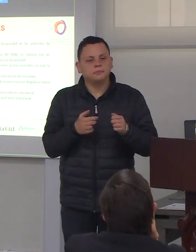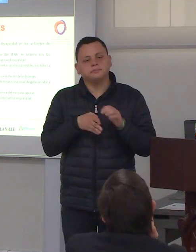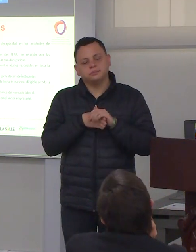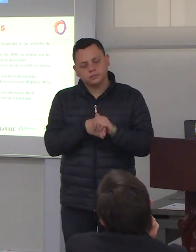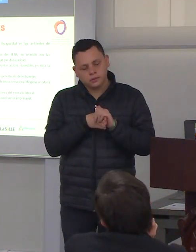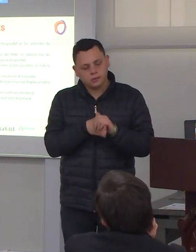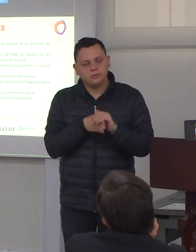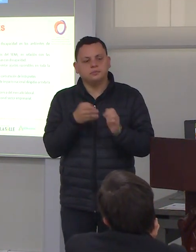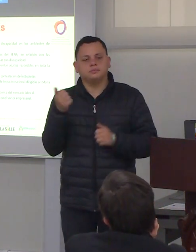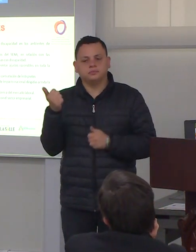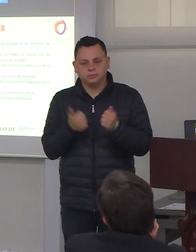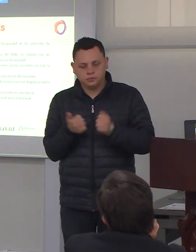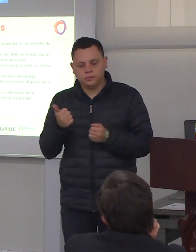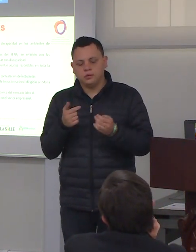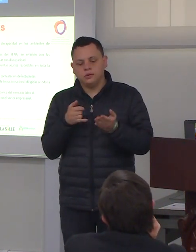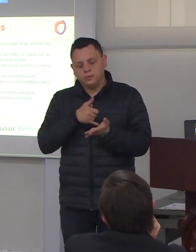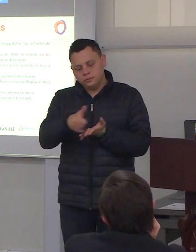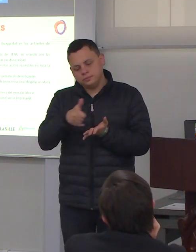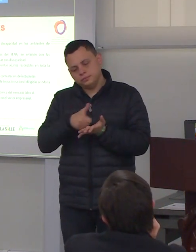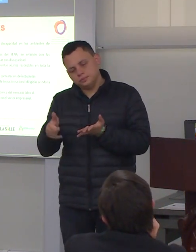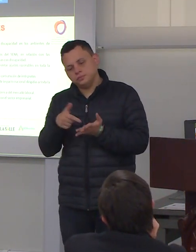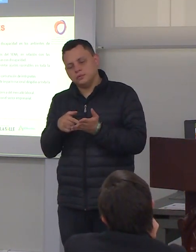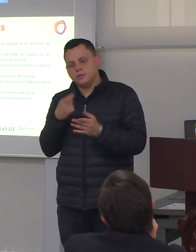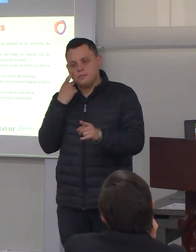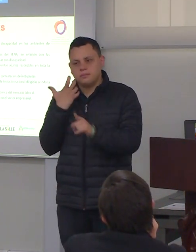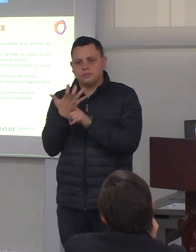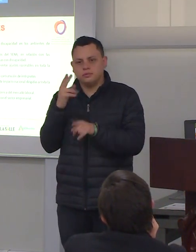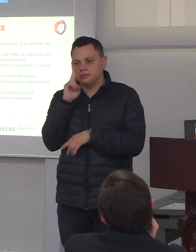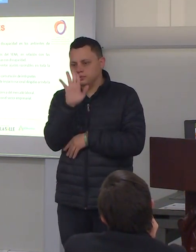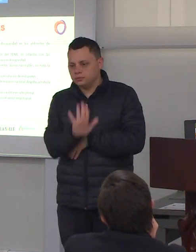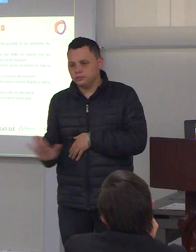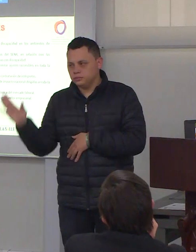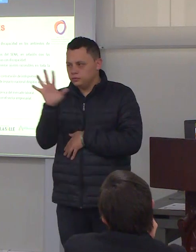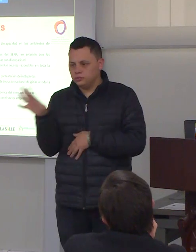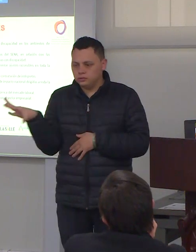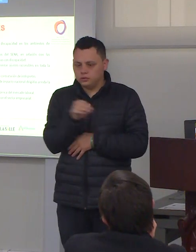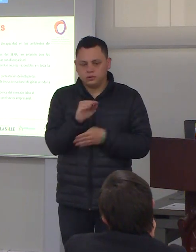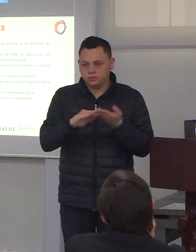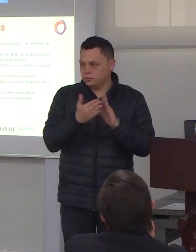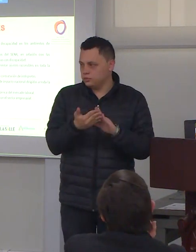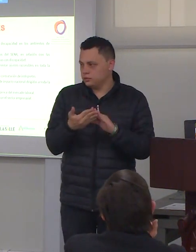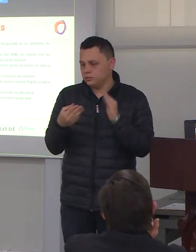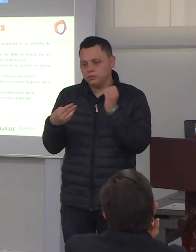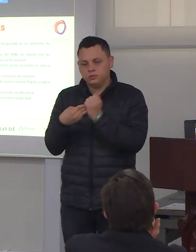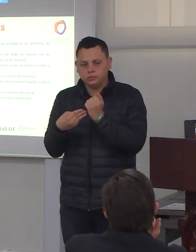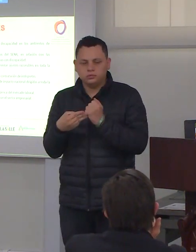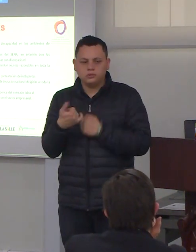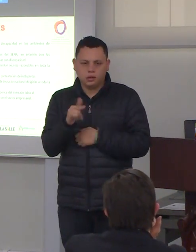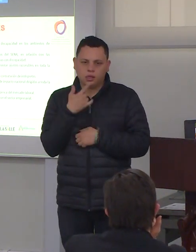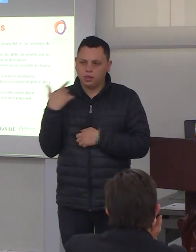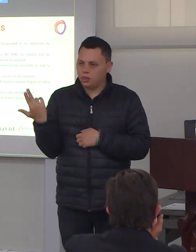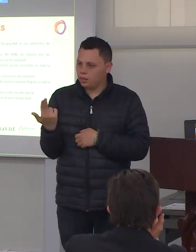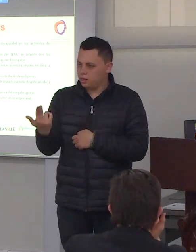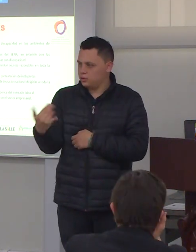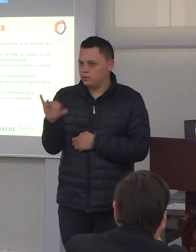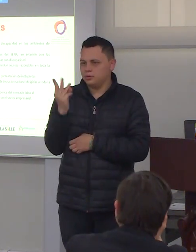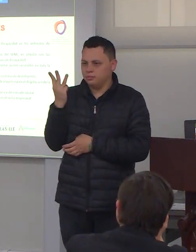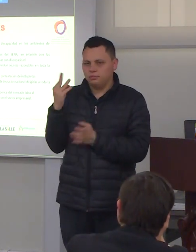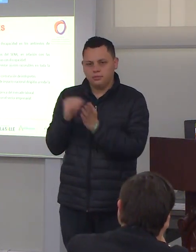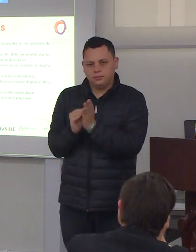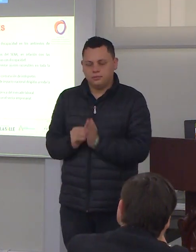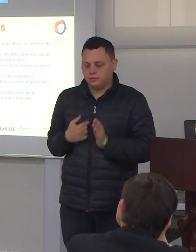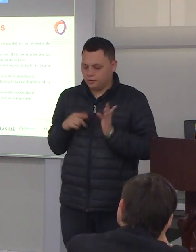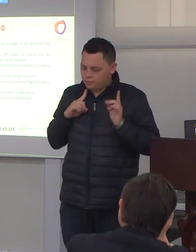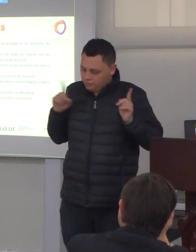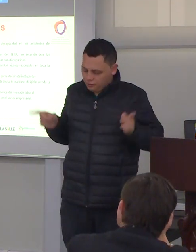Metodologías, lineamientos y herramientas de impacto nacional dirigidas a toda la comunidad SENA. Lo he repetido, creo que ya tres veces en mi pequeña